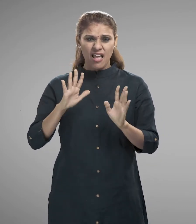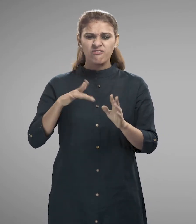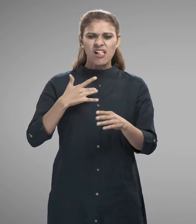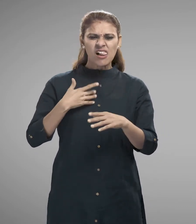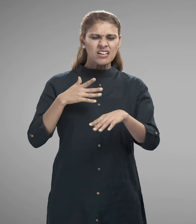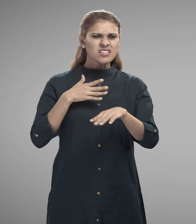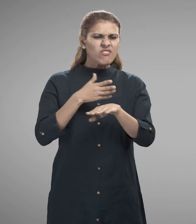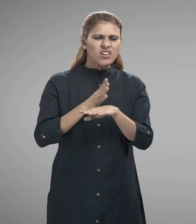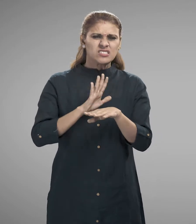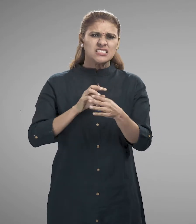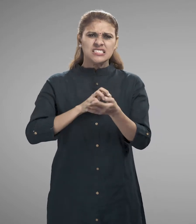संक्रमण का खतरा भी ना रहे।